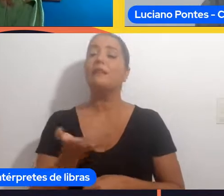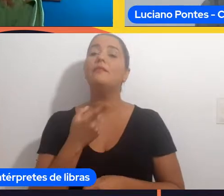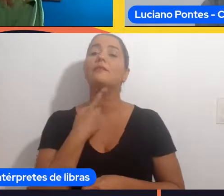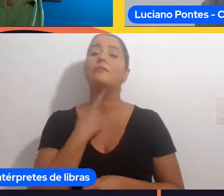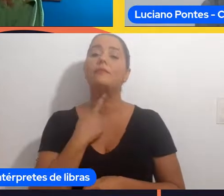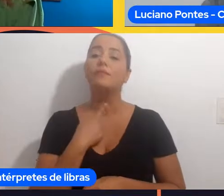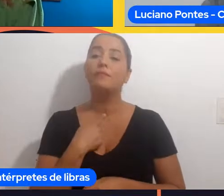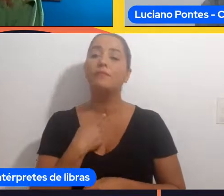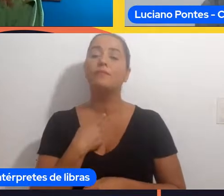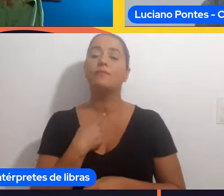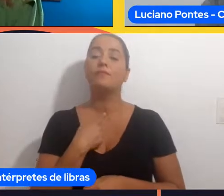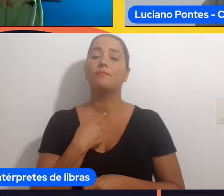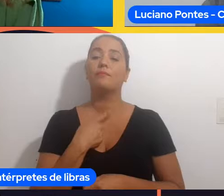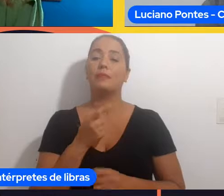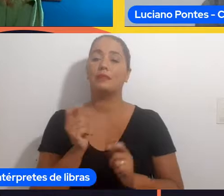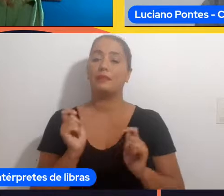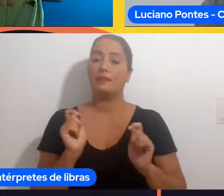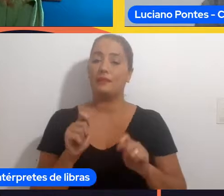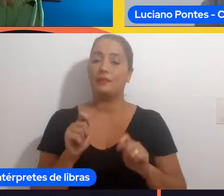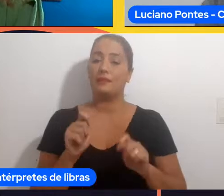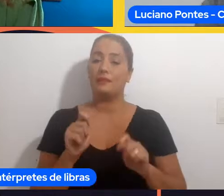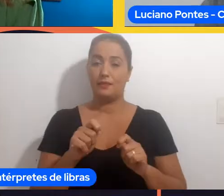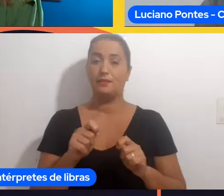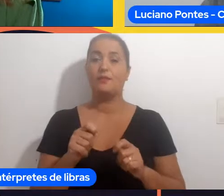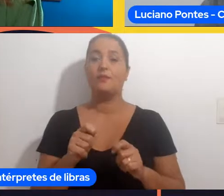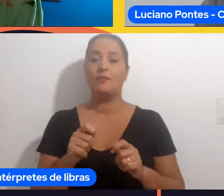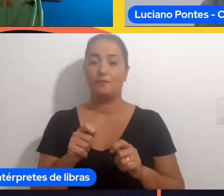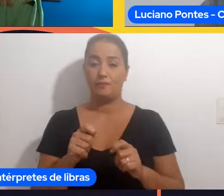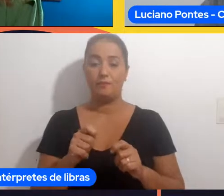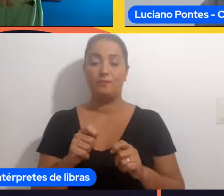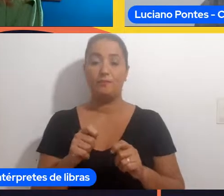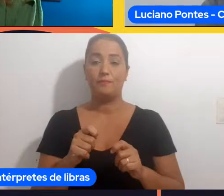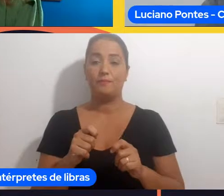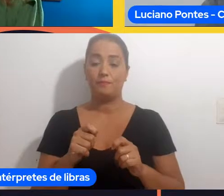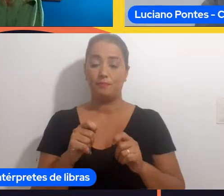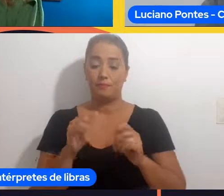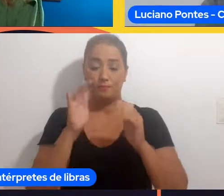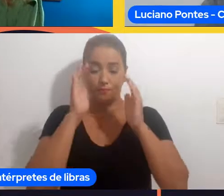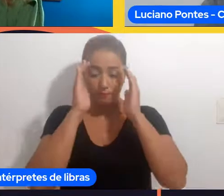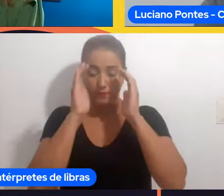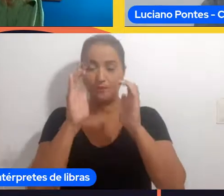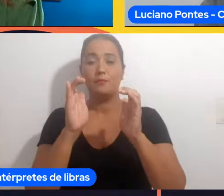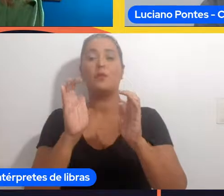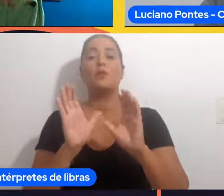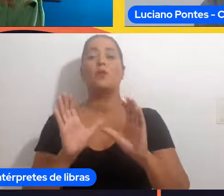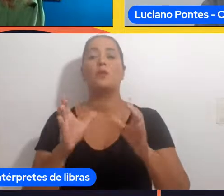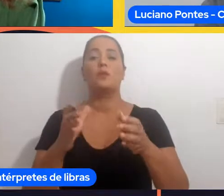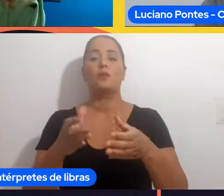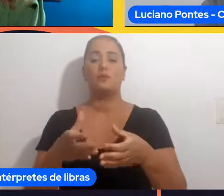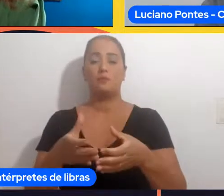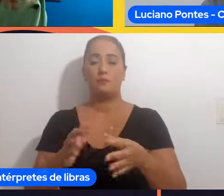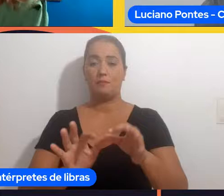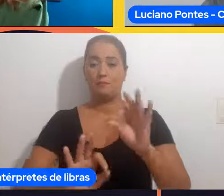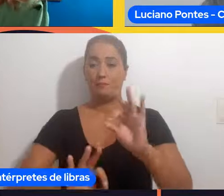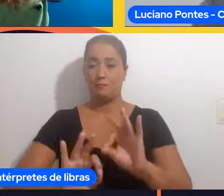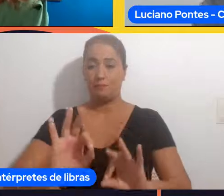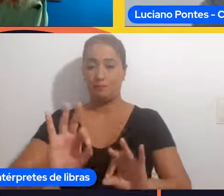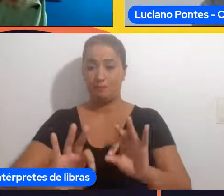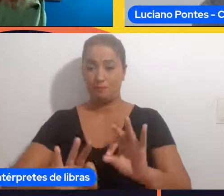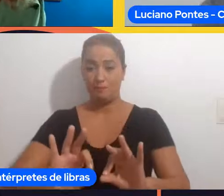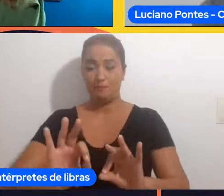ele permite o respeito a partir de ser num momento coletivo, ele prepara para uma